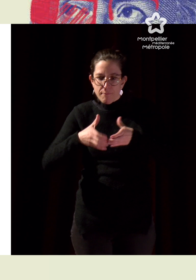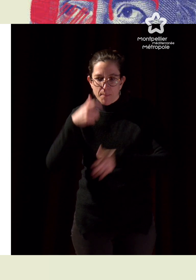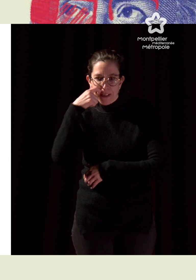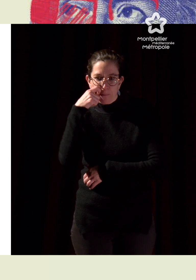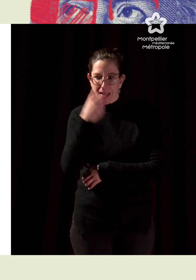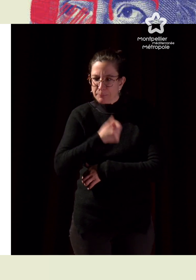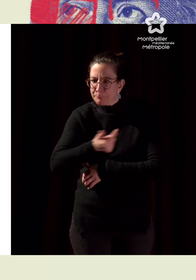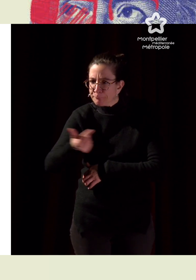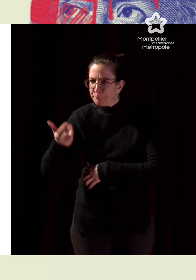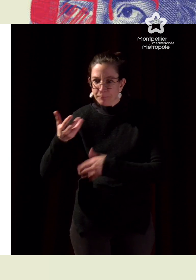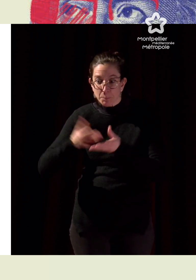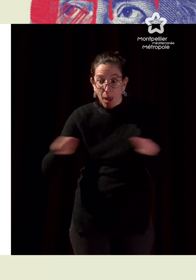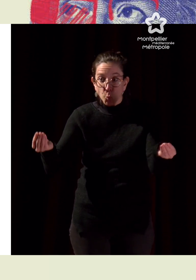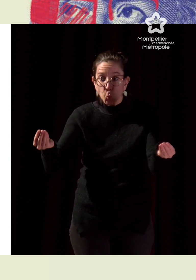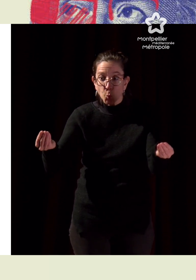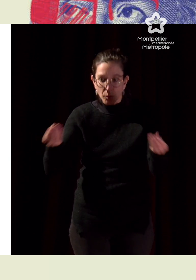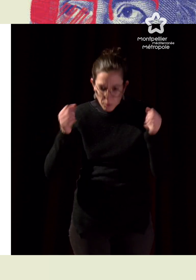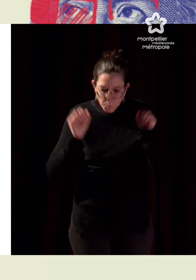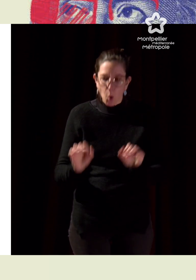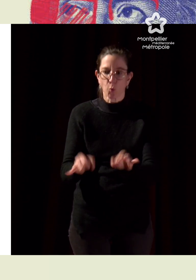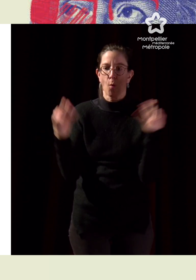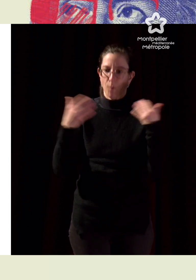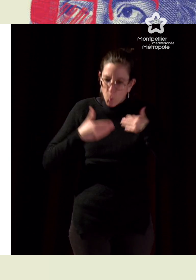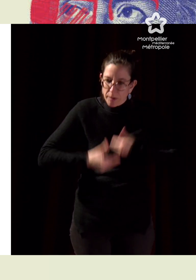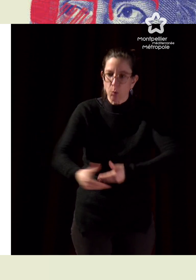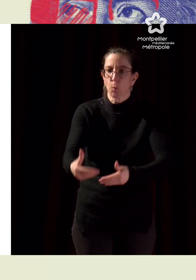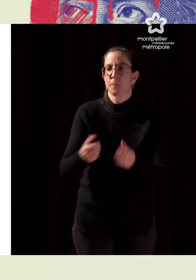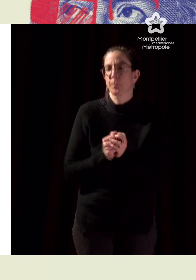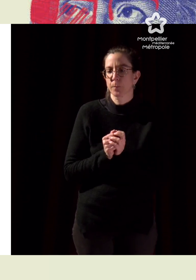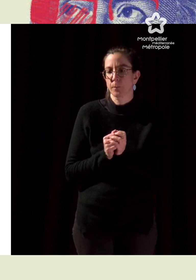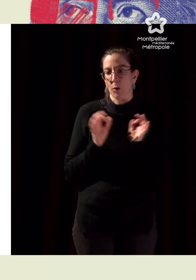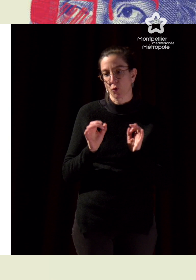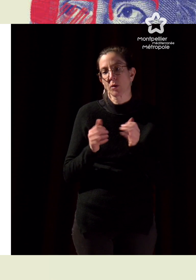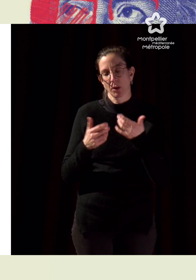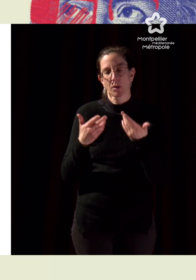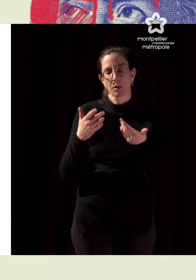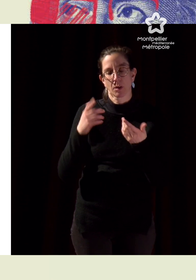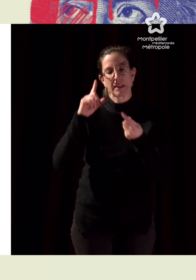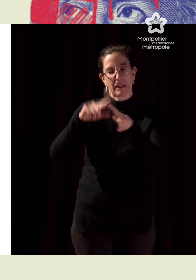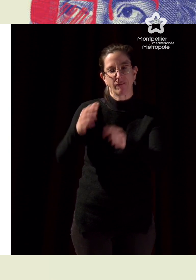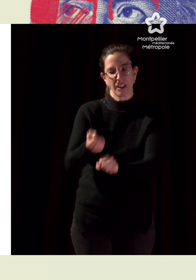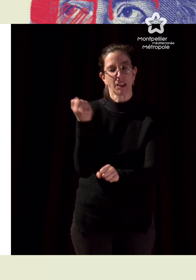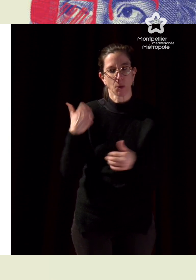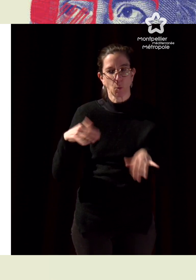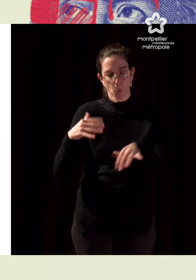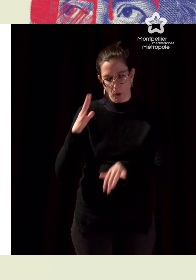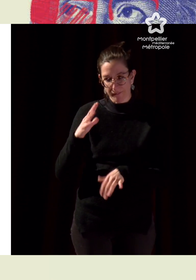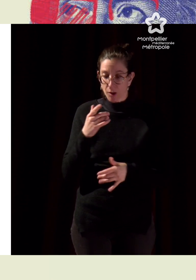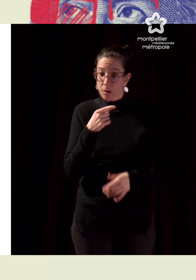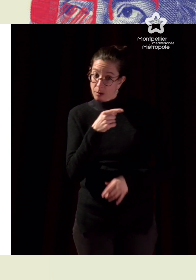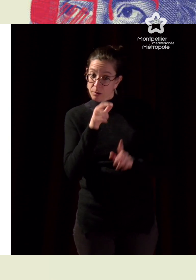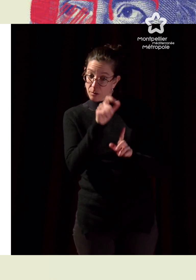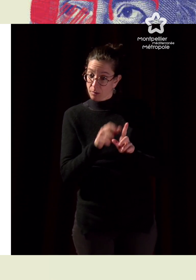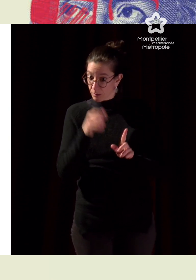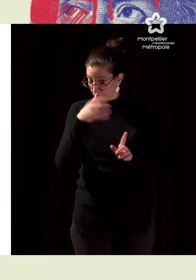complètement disparu. C'était un gros challenge technique. Quand il a commencé à se lancer à dire qu'il voulait arriver à analyser l'ADN qu'on